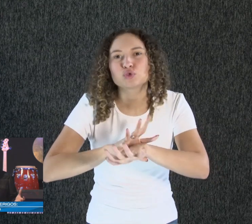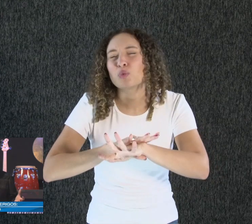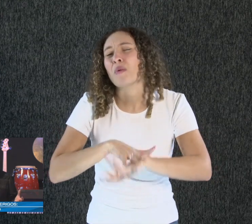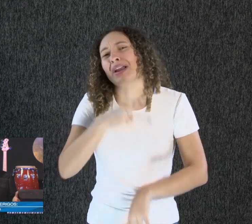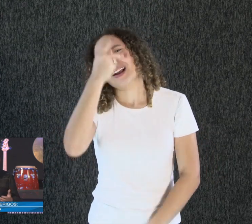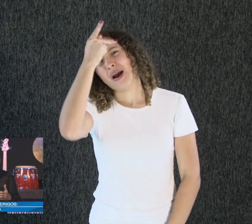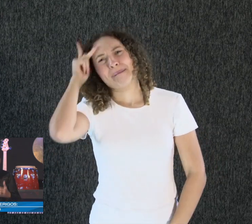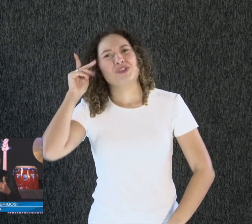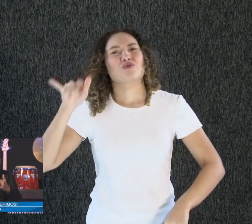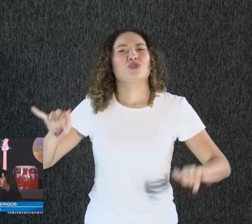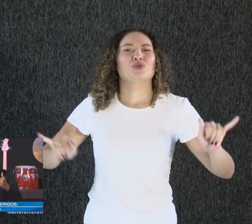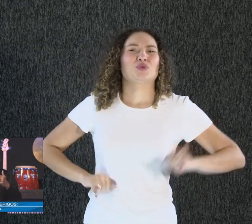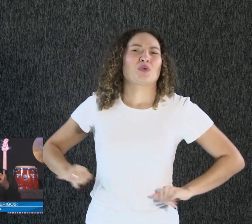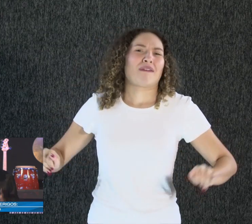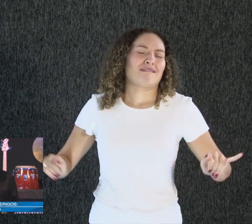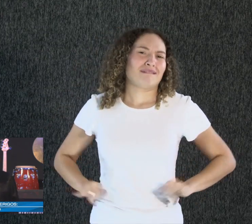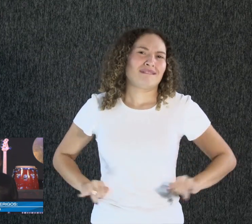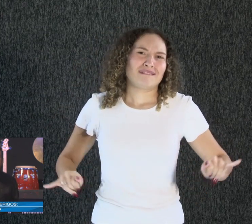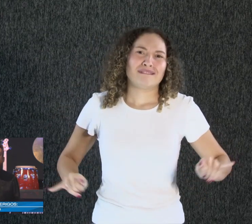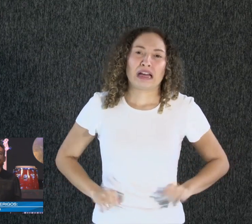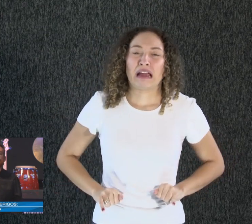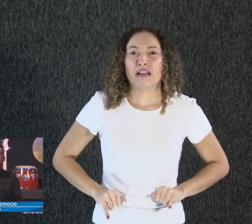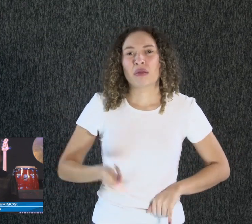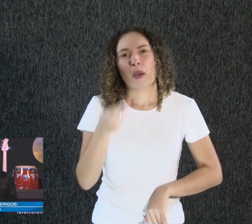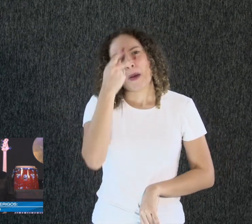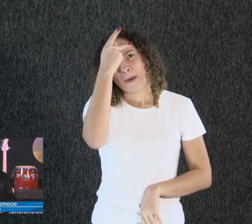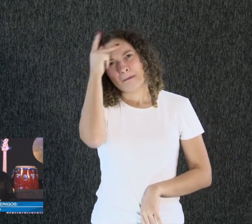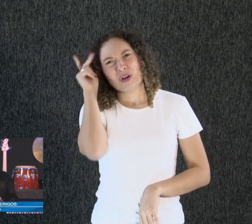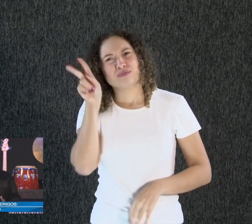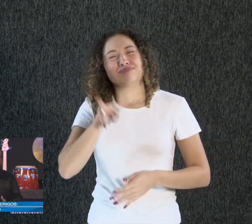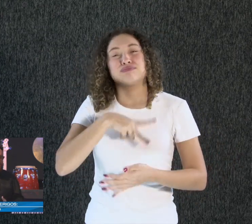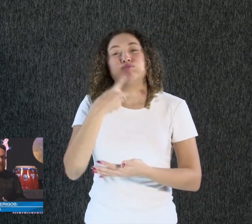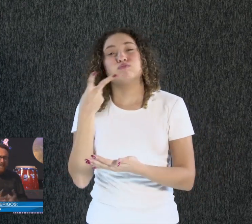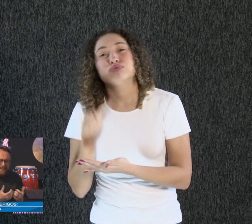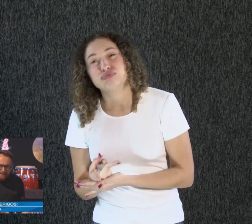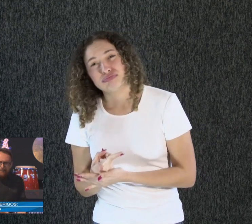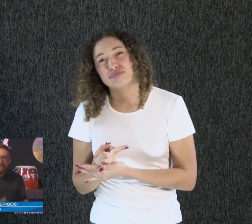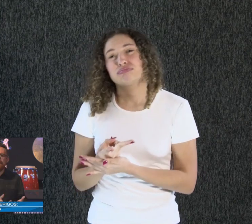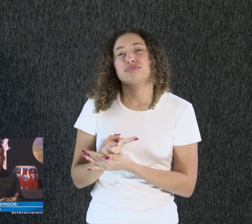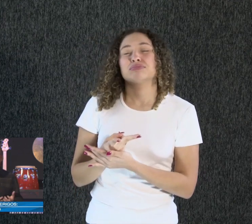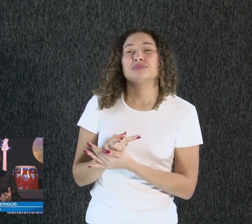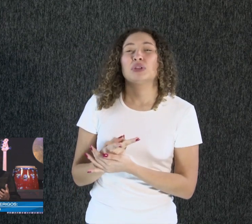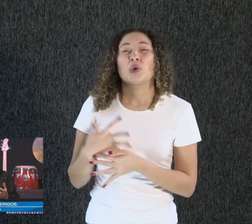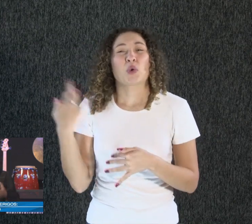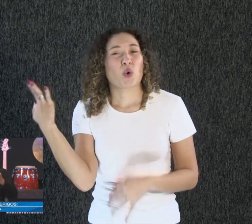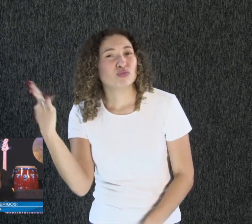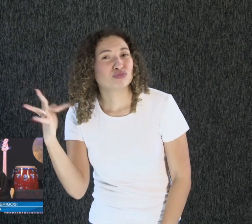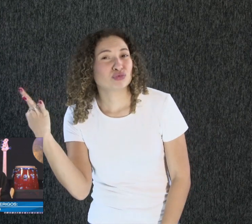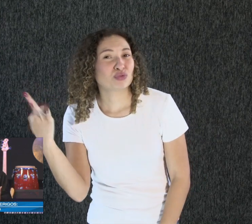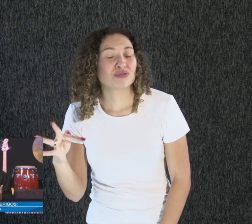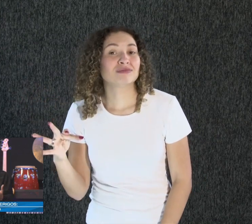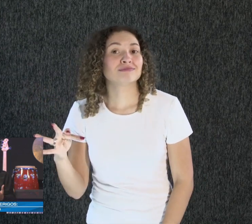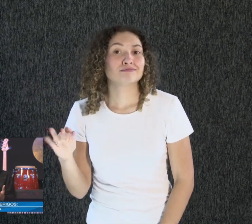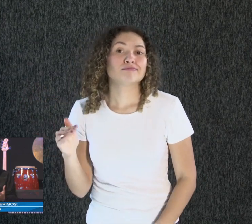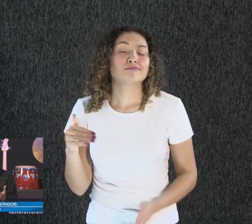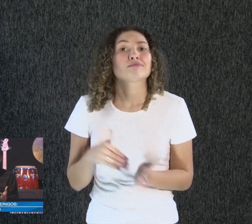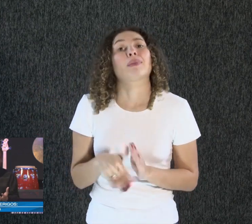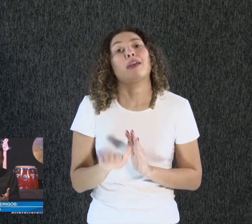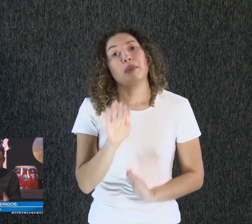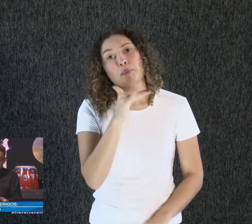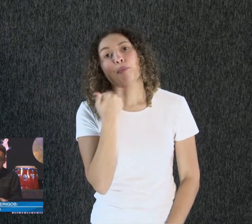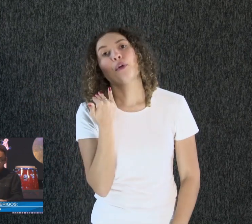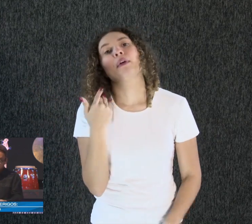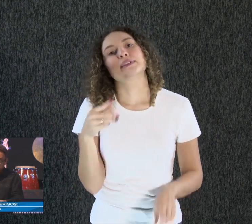povo. Ele viu muita gente sofrendo, gente caída, gente gemendo e